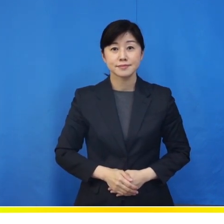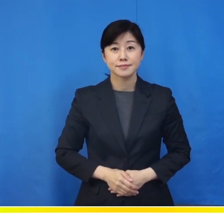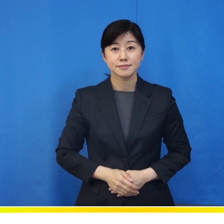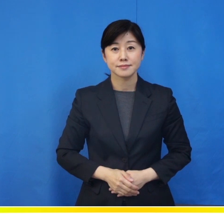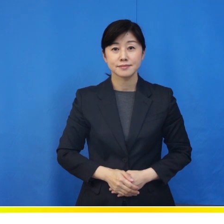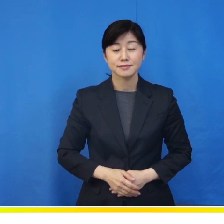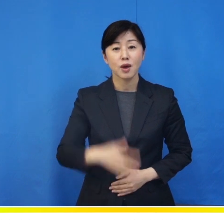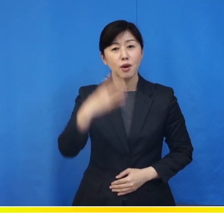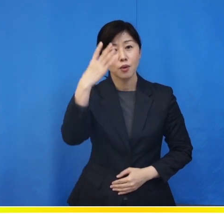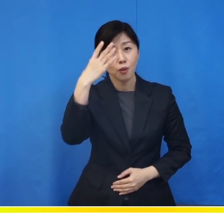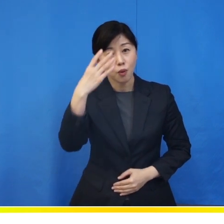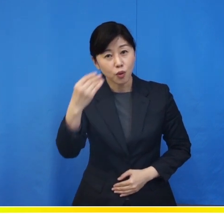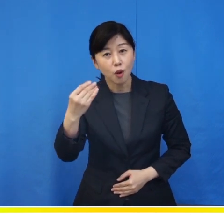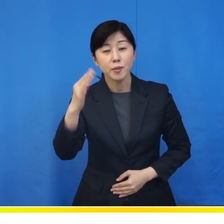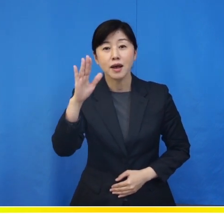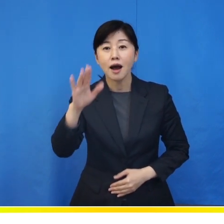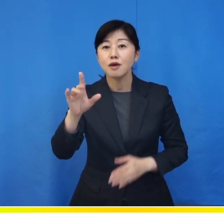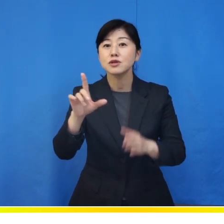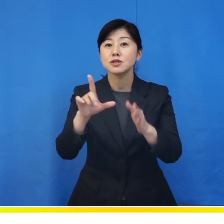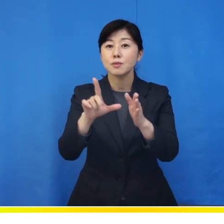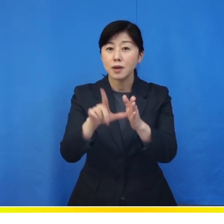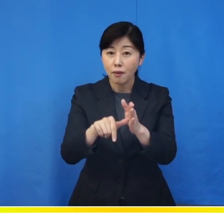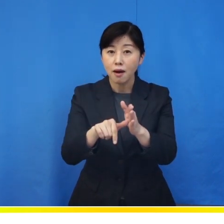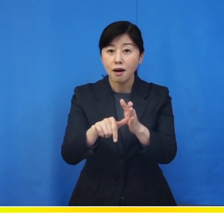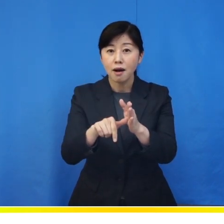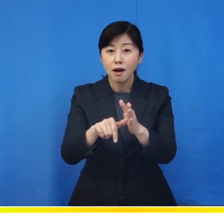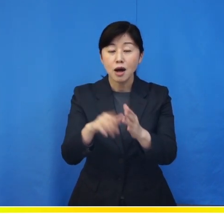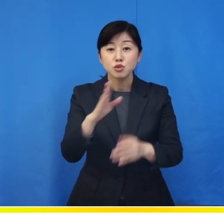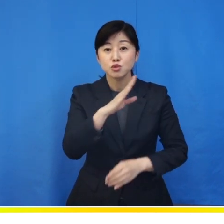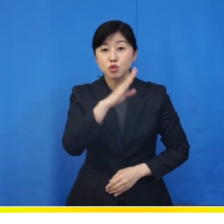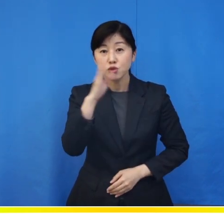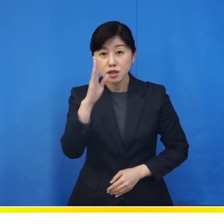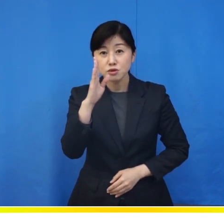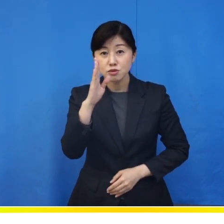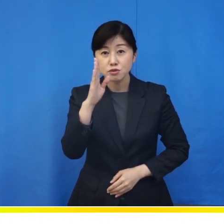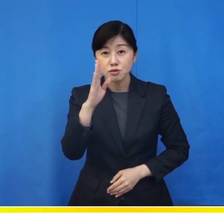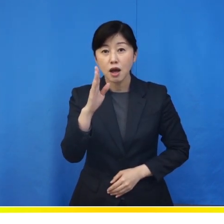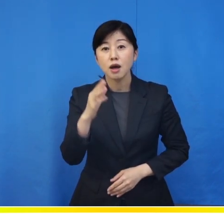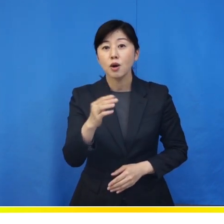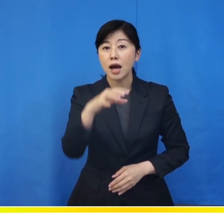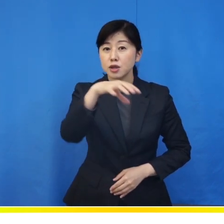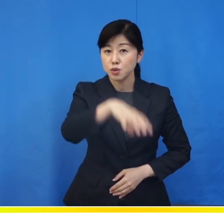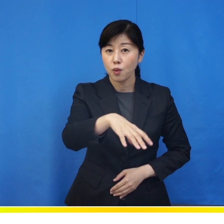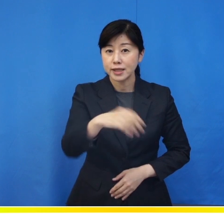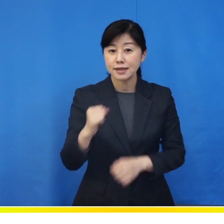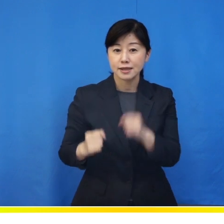ご興味のある方は当日直接会場へお越しください